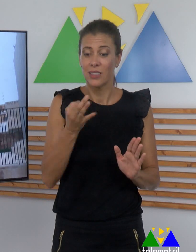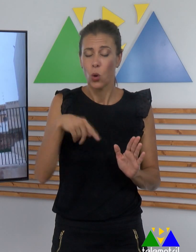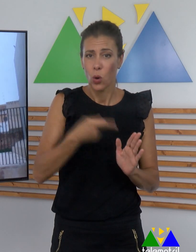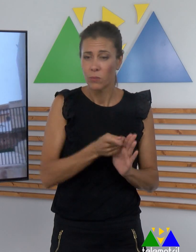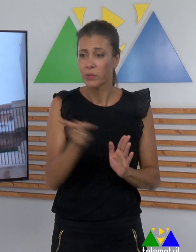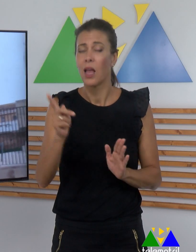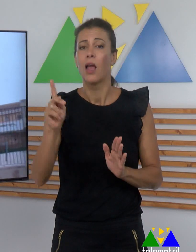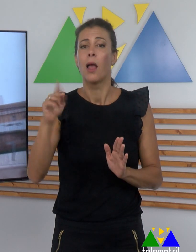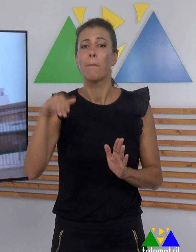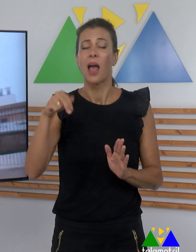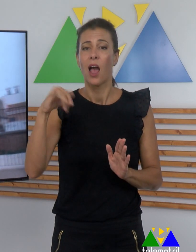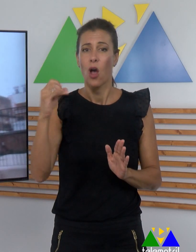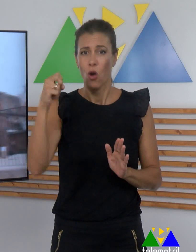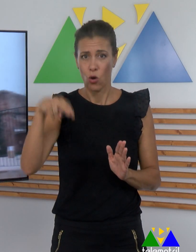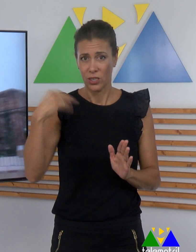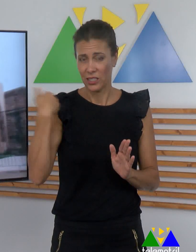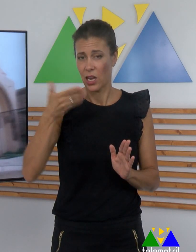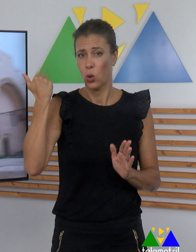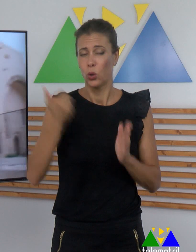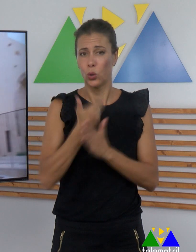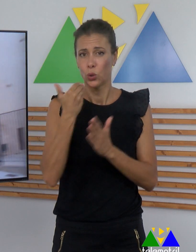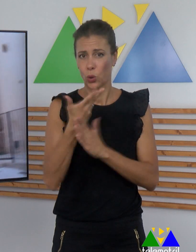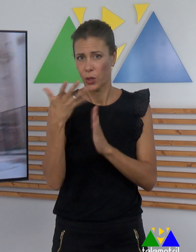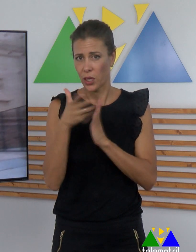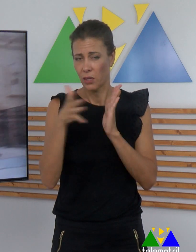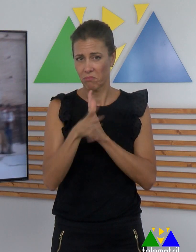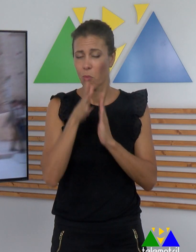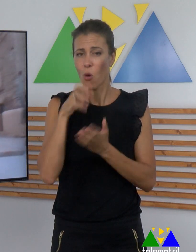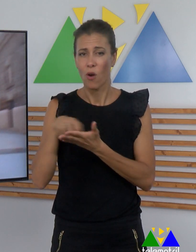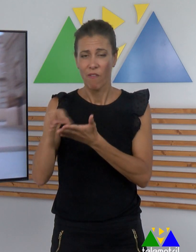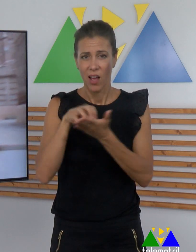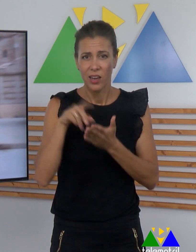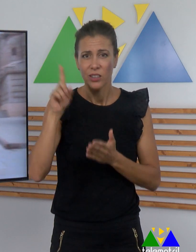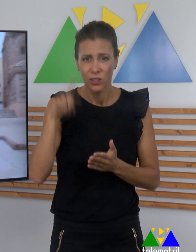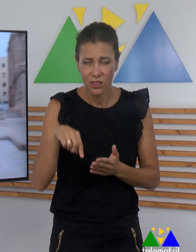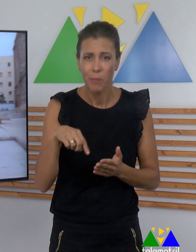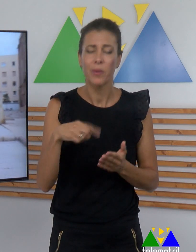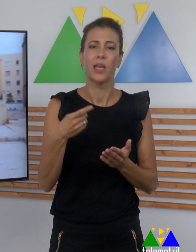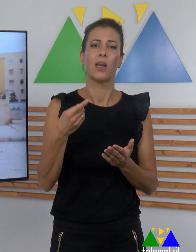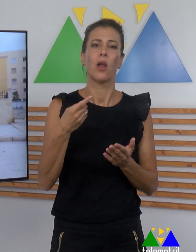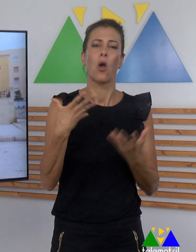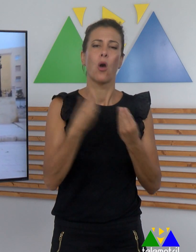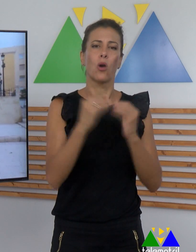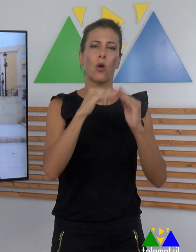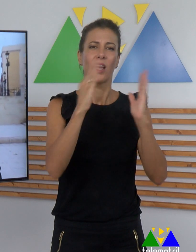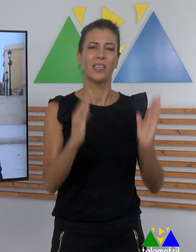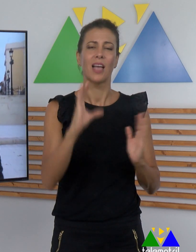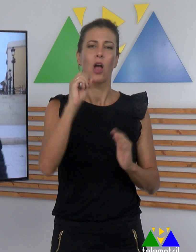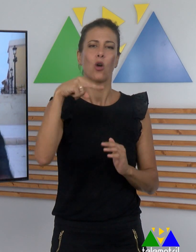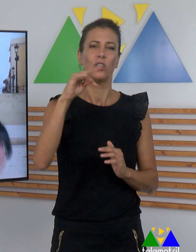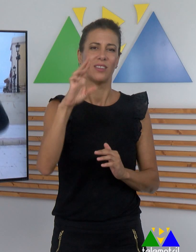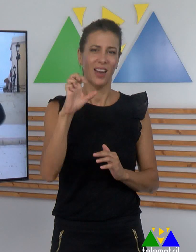que ya estuvimos el otro día conociendo este barrio de Farax al Manjón, con la casa de Contreras. De